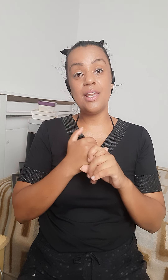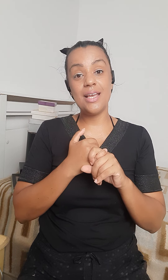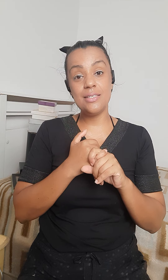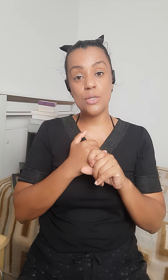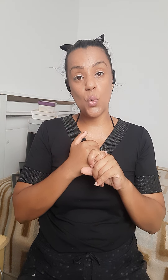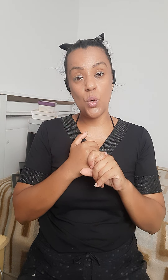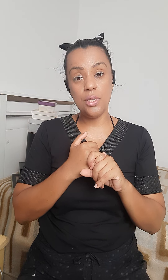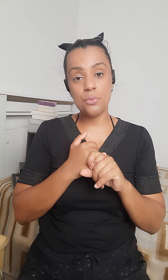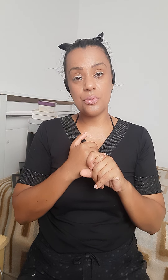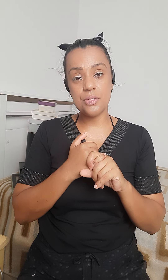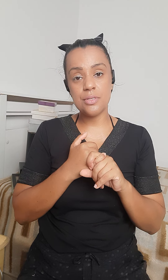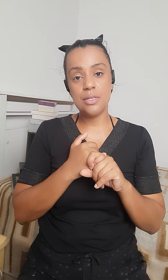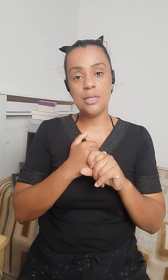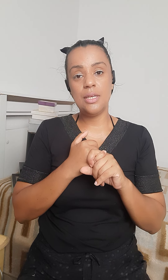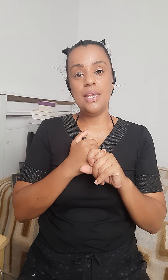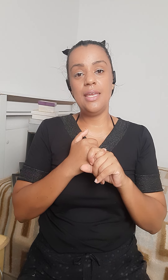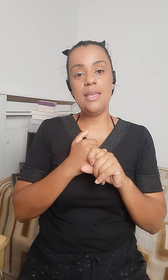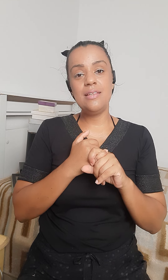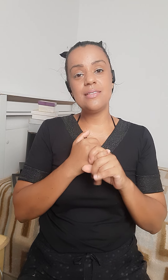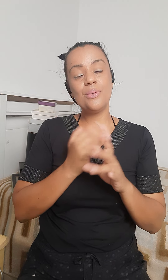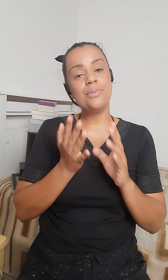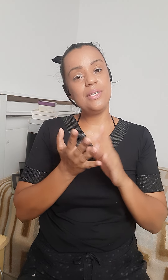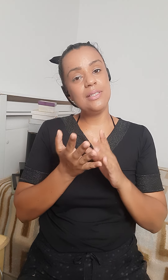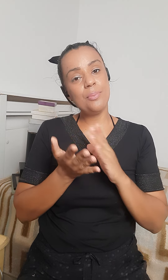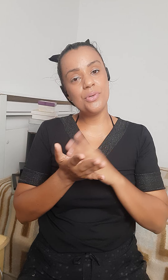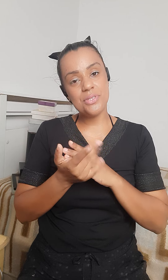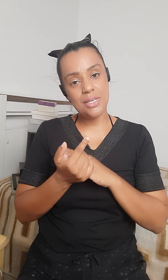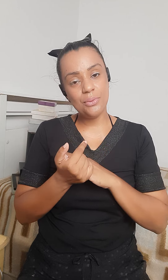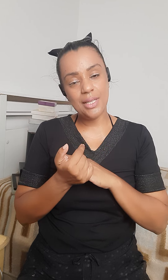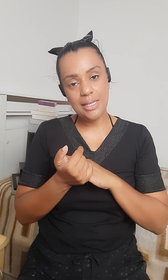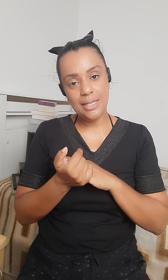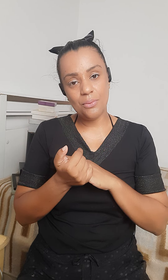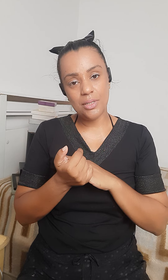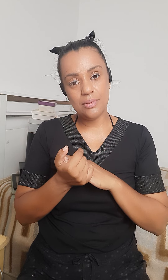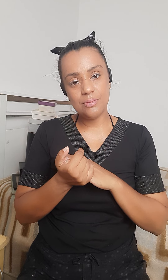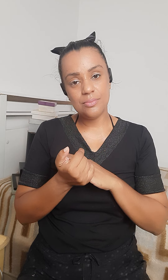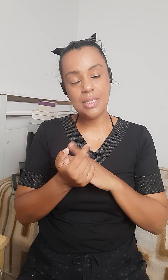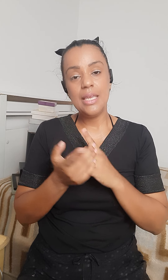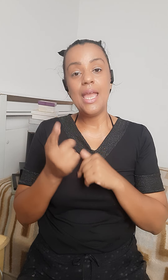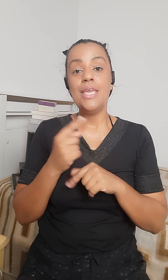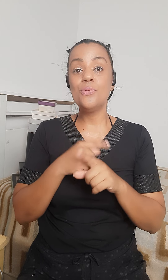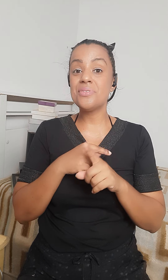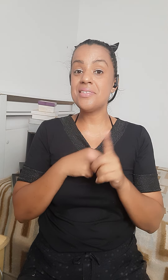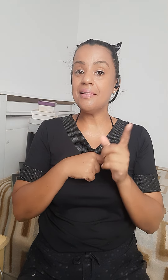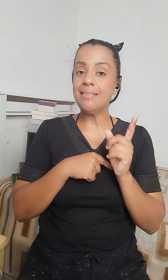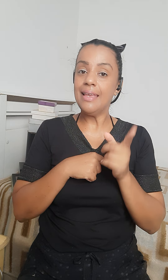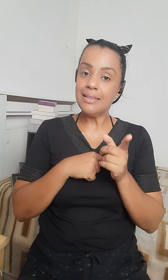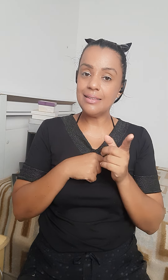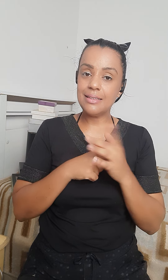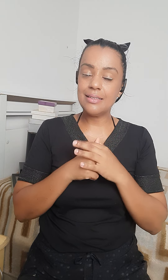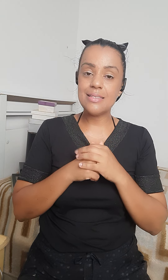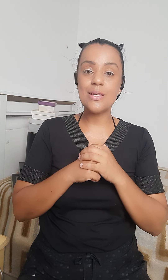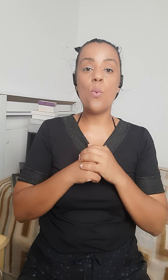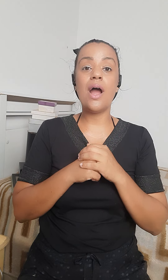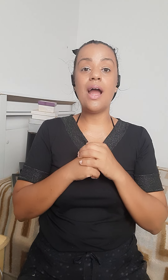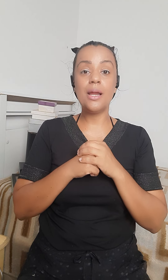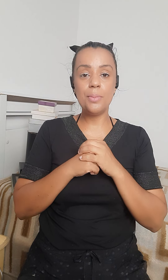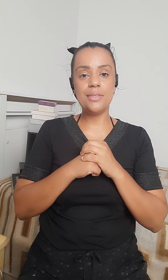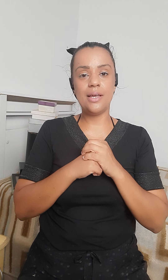sinais icônicos, eles são 30% da língua. E os 70 são